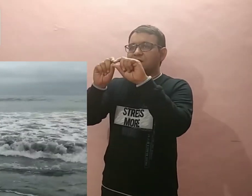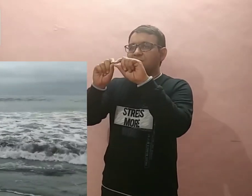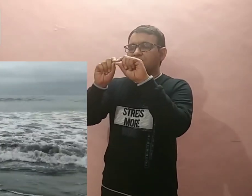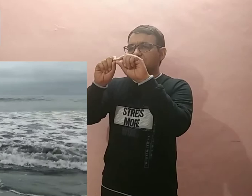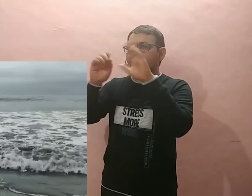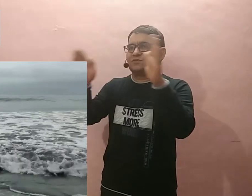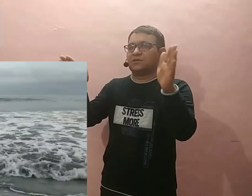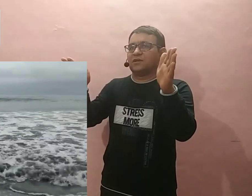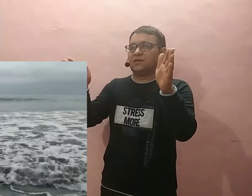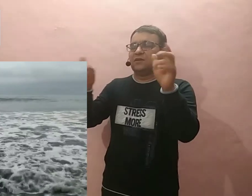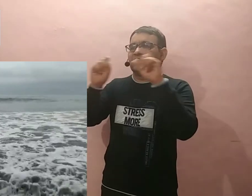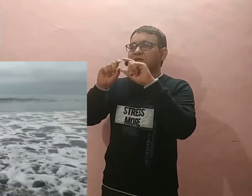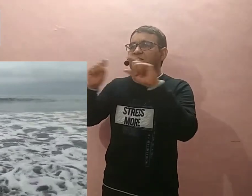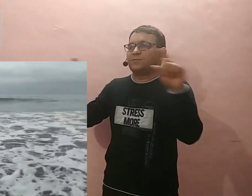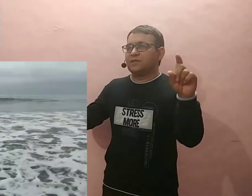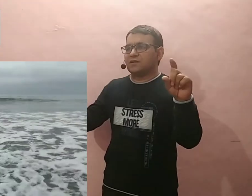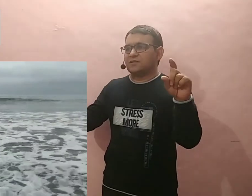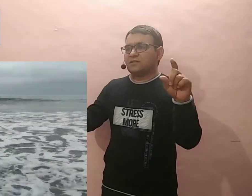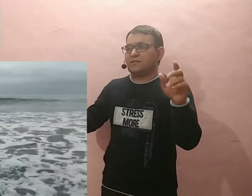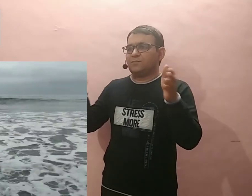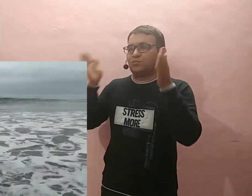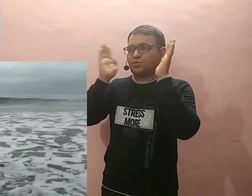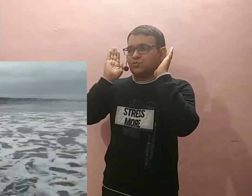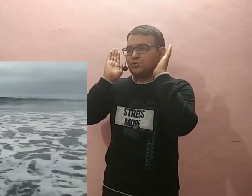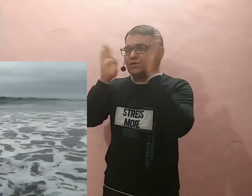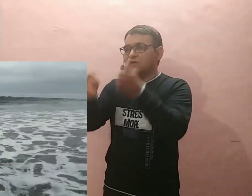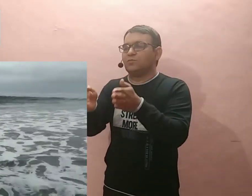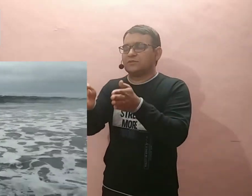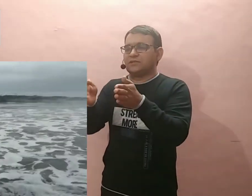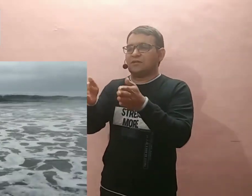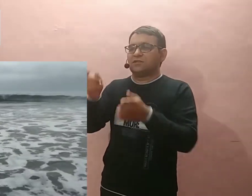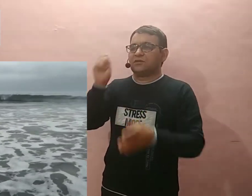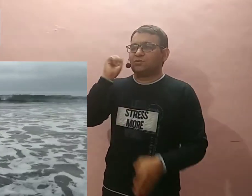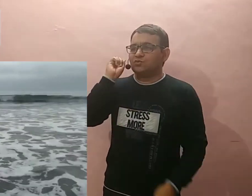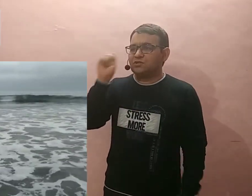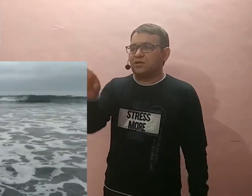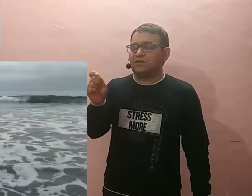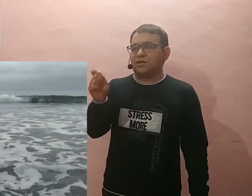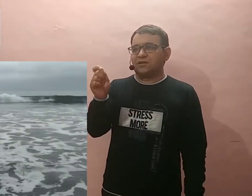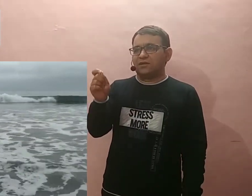में सब जगह डिस्प्ले कर दिया था, पूरी दुनिया को बता दिया था कि उसका टारगेट